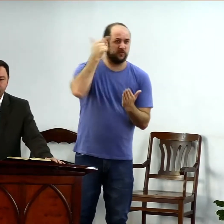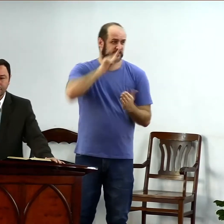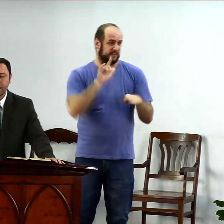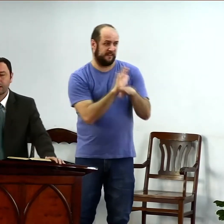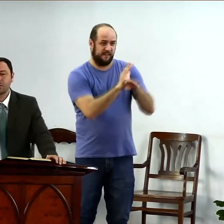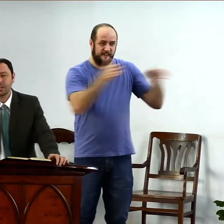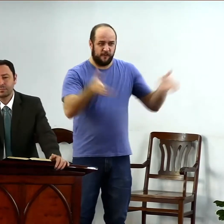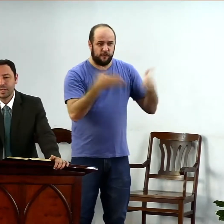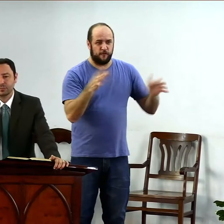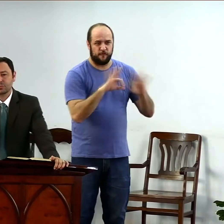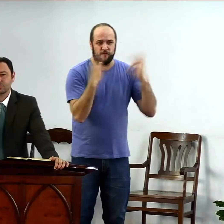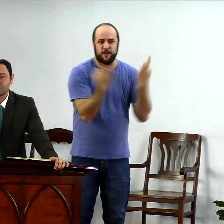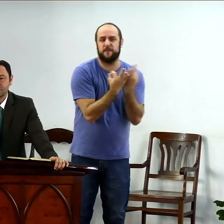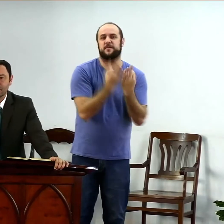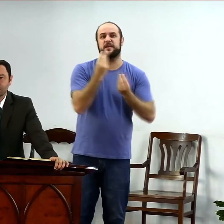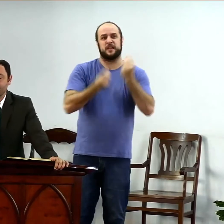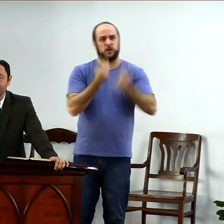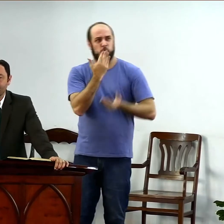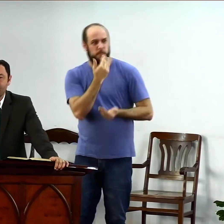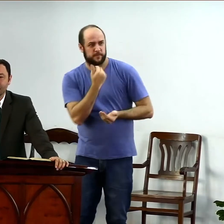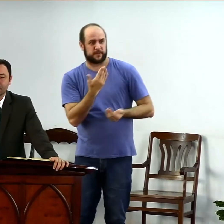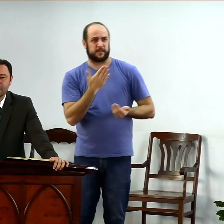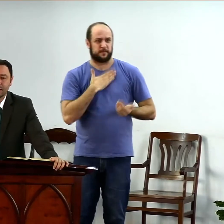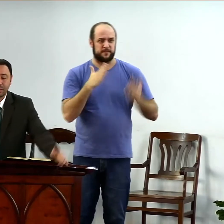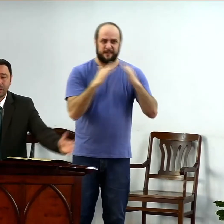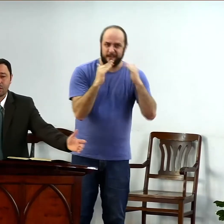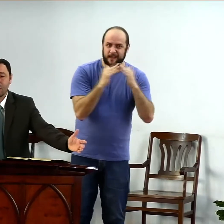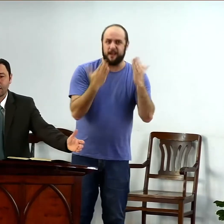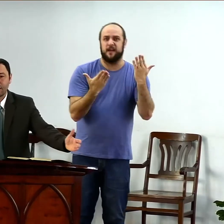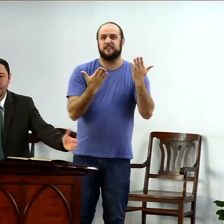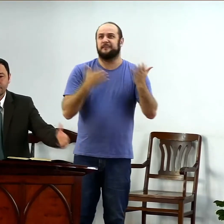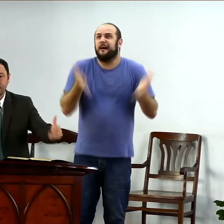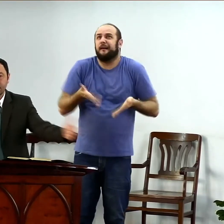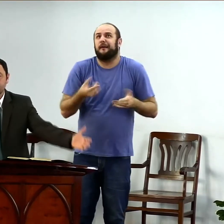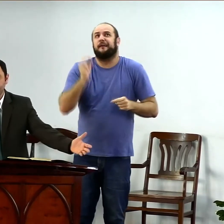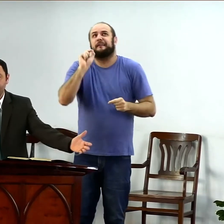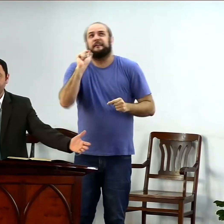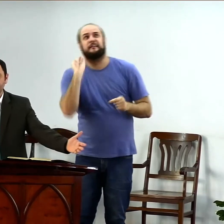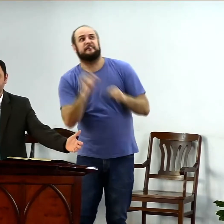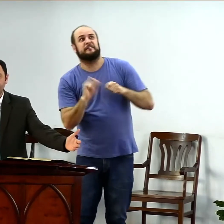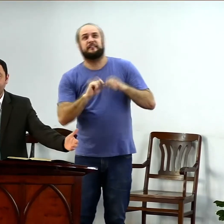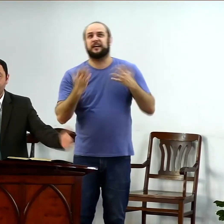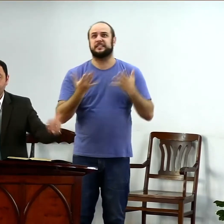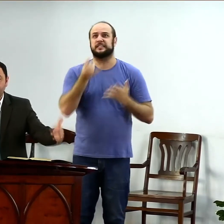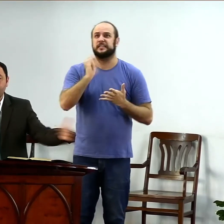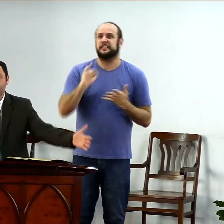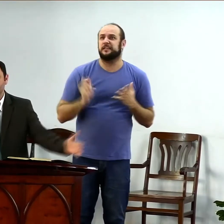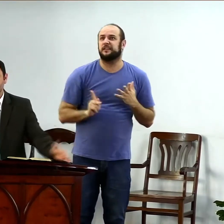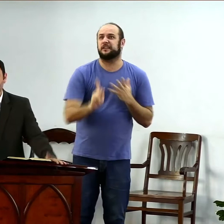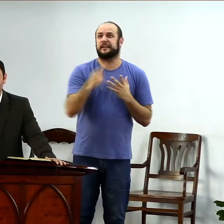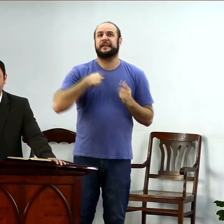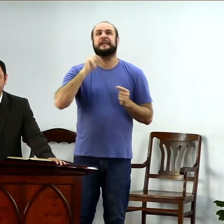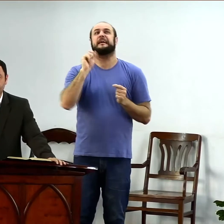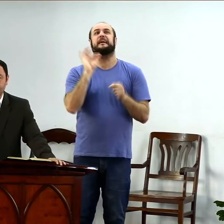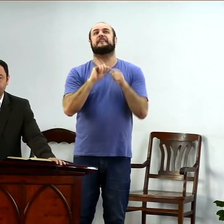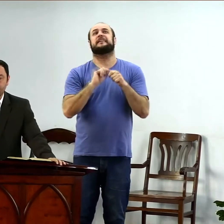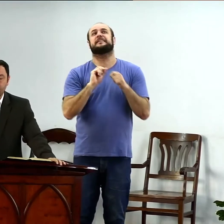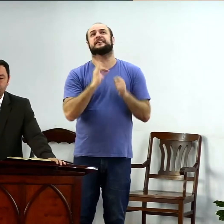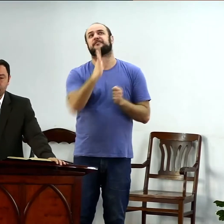família? Trarão o alimento e o sustento para a minha casa? E agora, se isso permanecer, o que eu vou